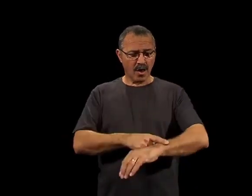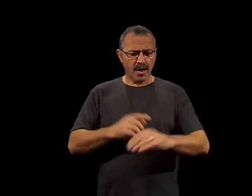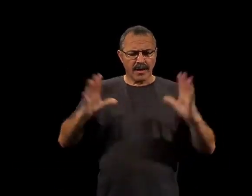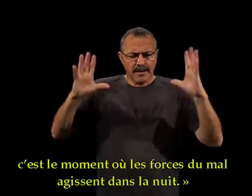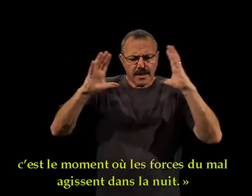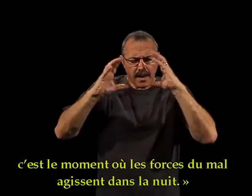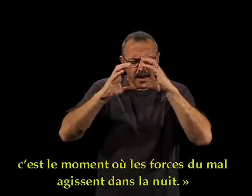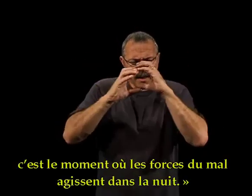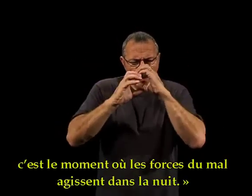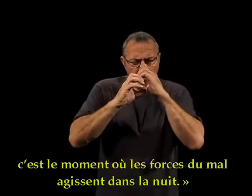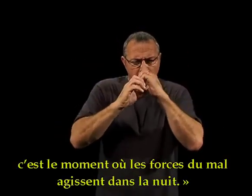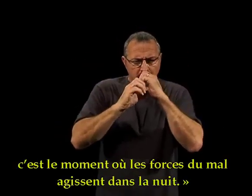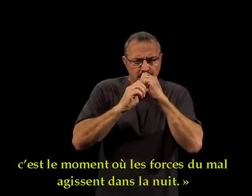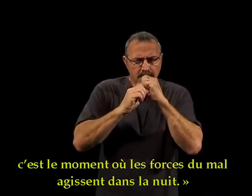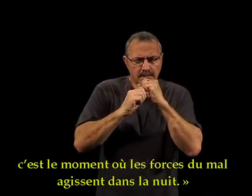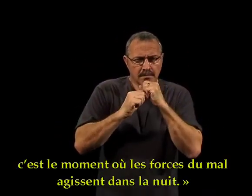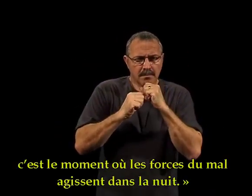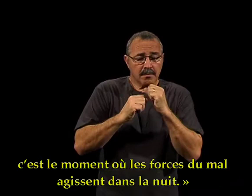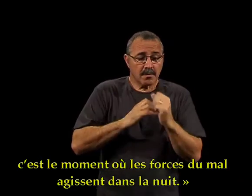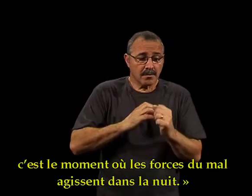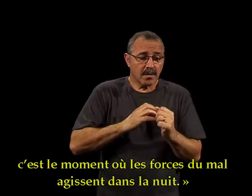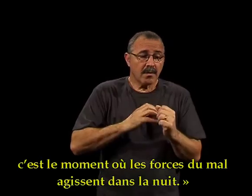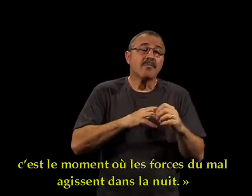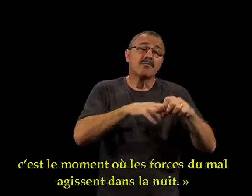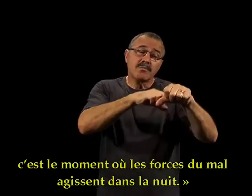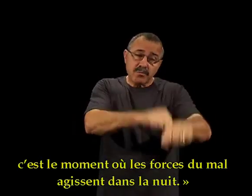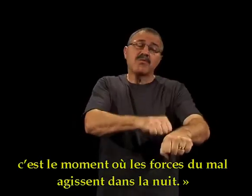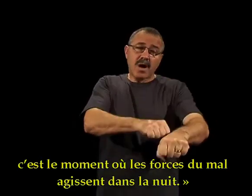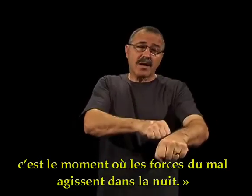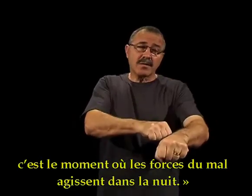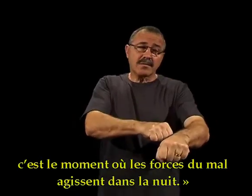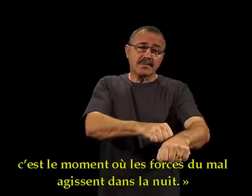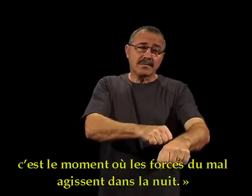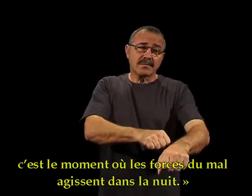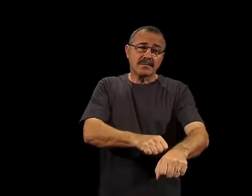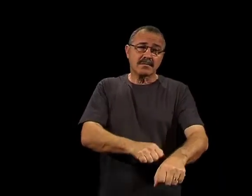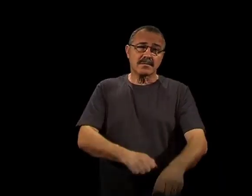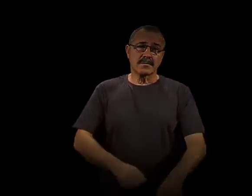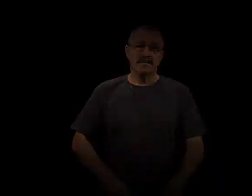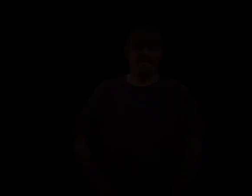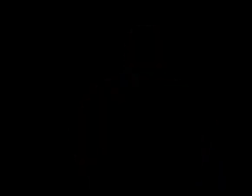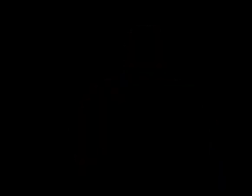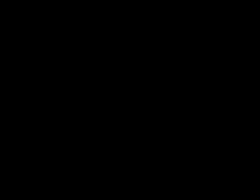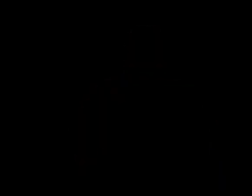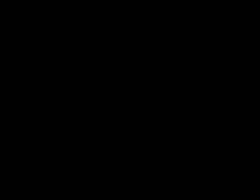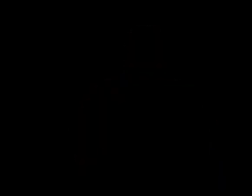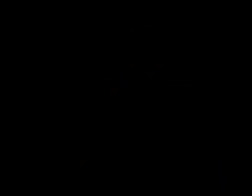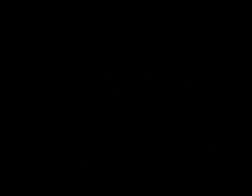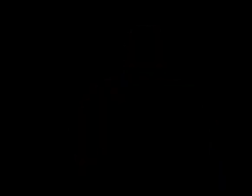Mais pour vous, maintenant, c'est le moment. C'est le moment où les forces du mal agissent dans la nuit. »